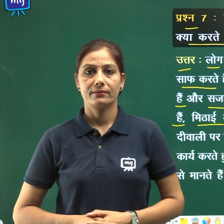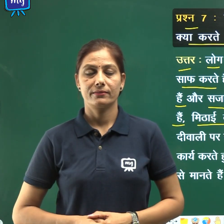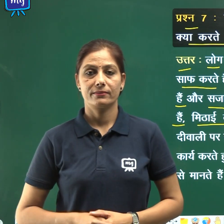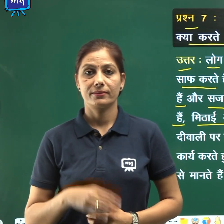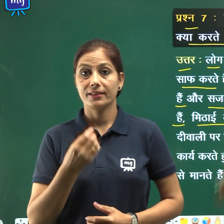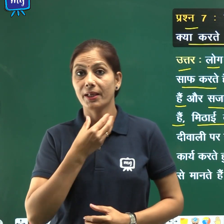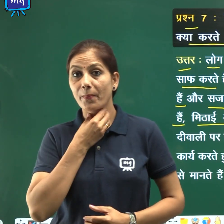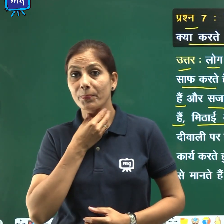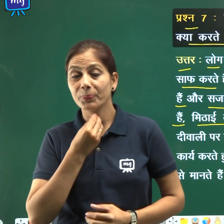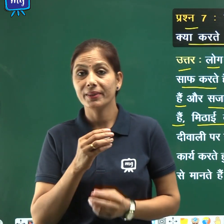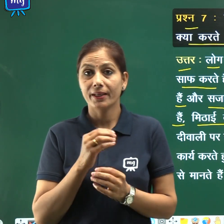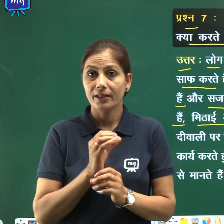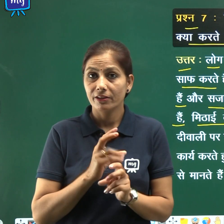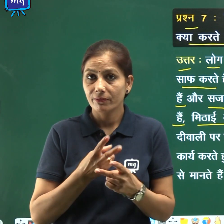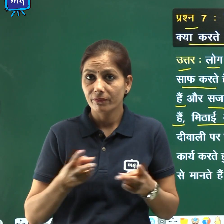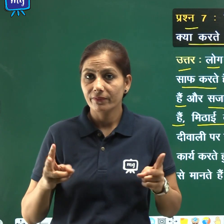मिठाई बनाते हैं।